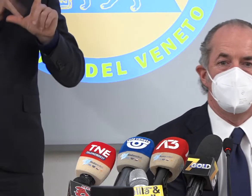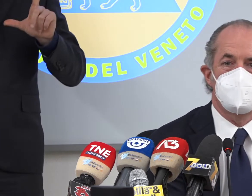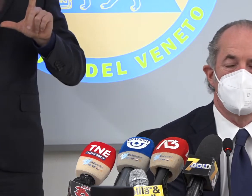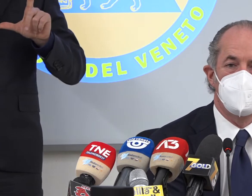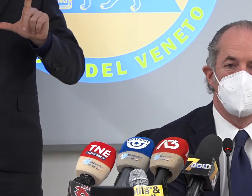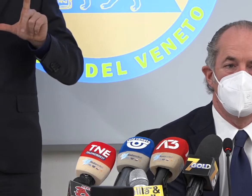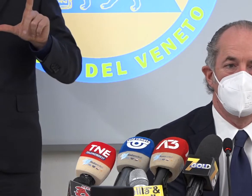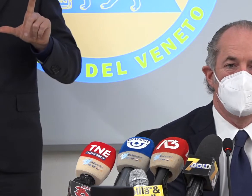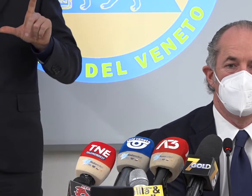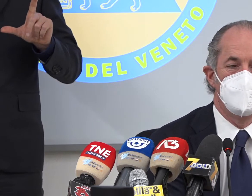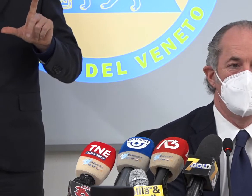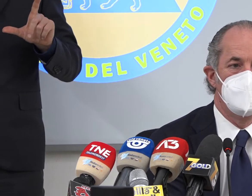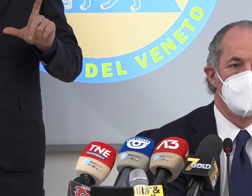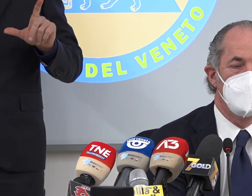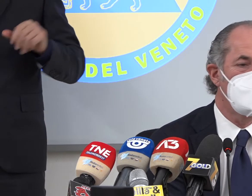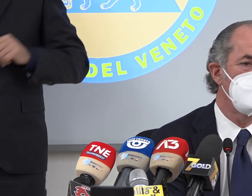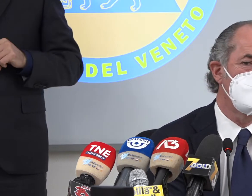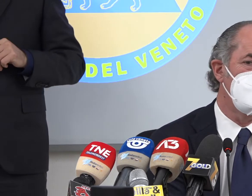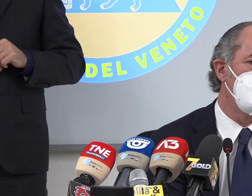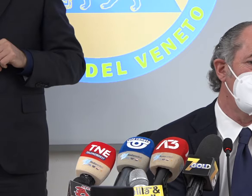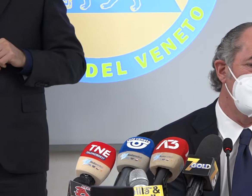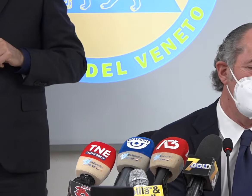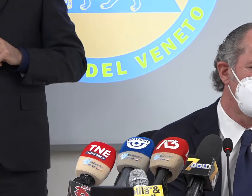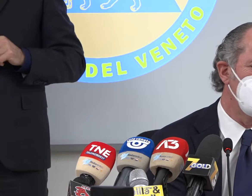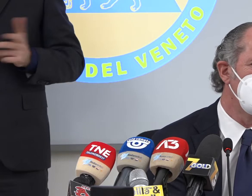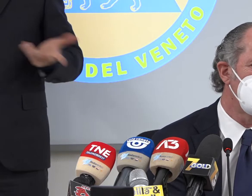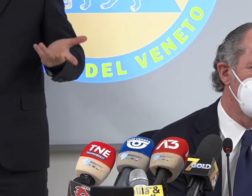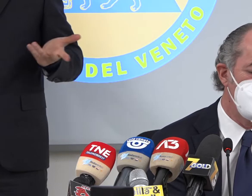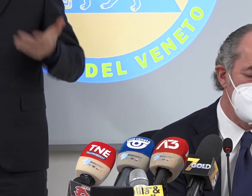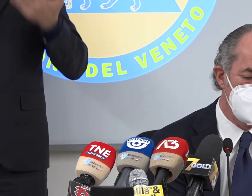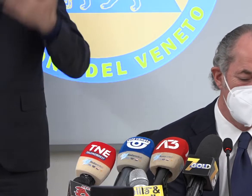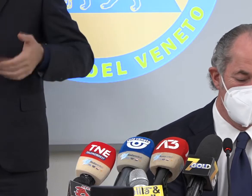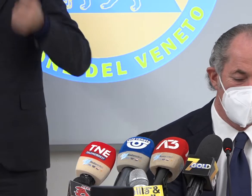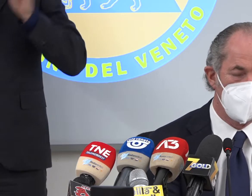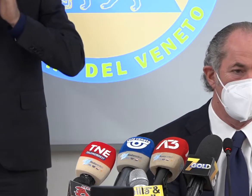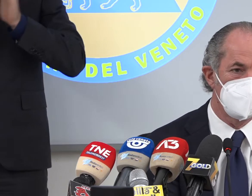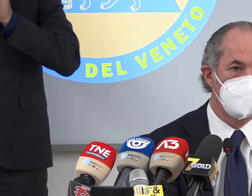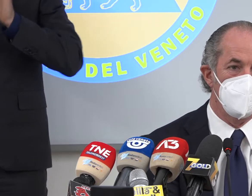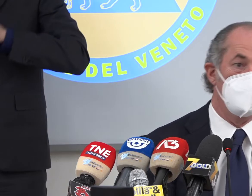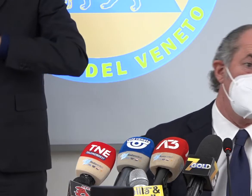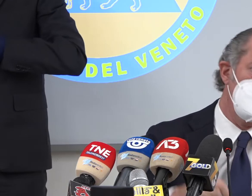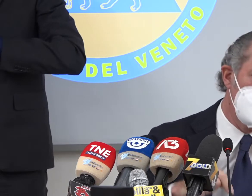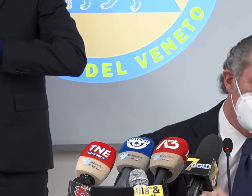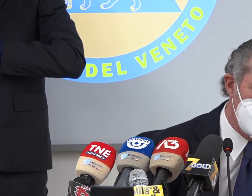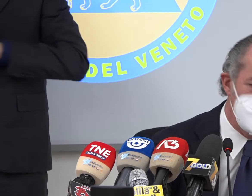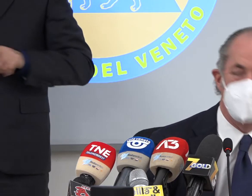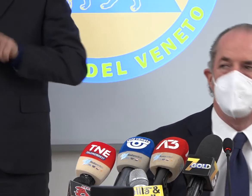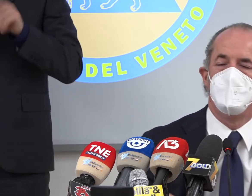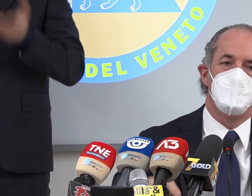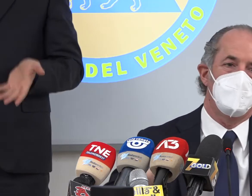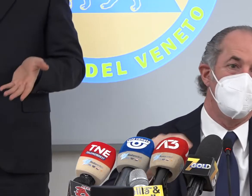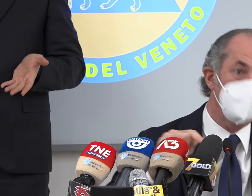dalle statistiche. Ma questa è una roba che la stiamo dicendo da mesi. Io spero che in questo momento, visto e